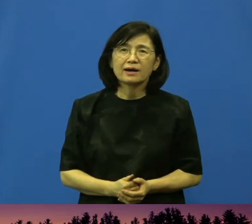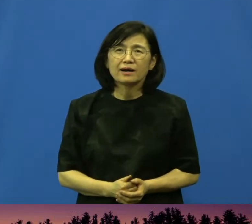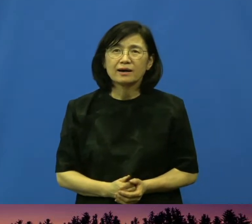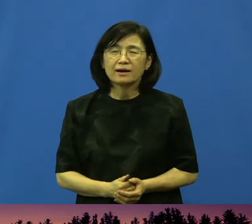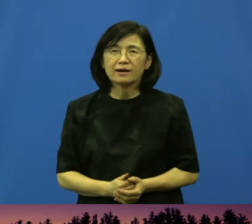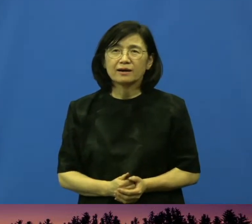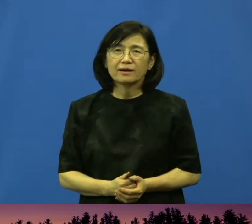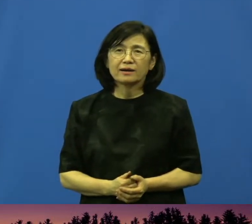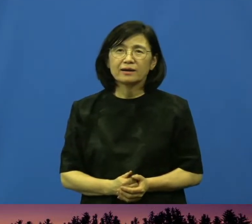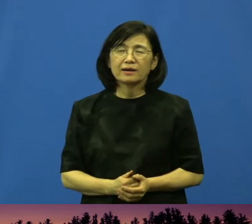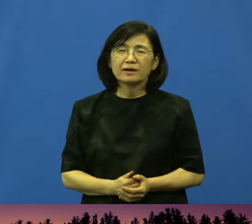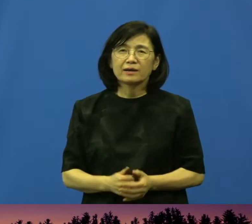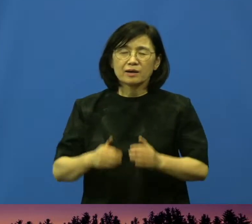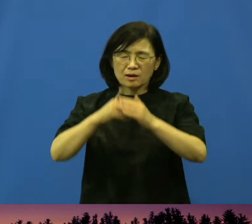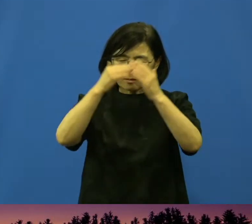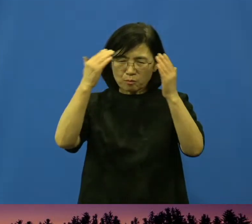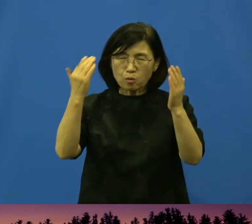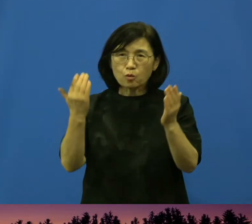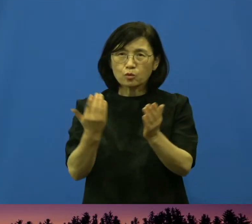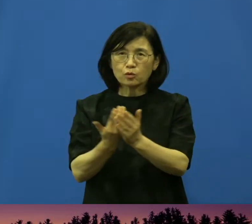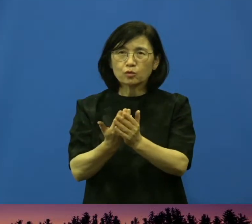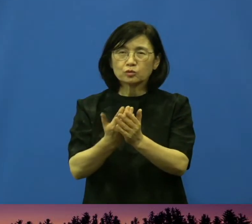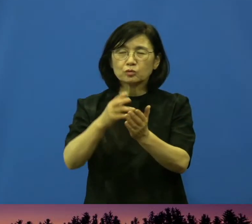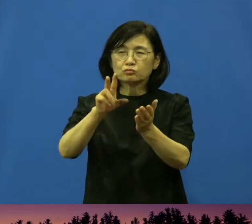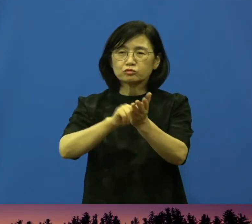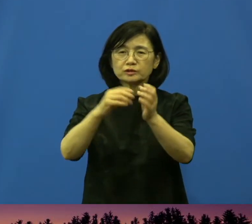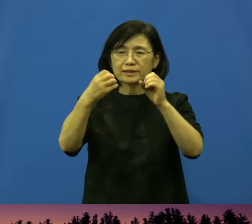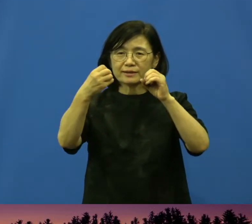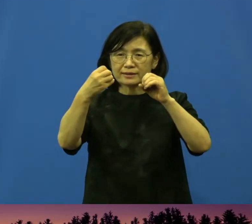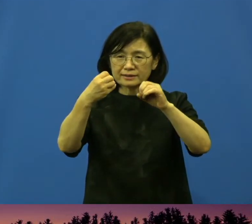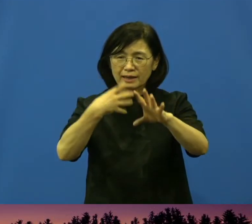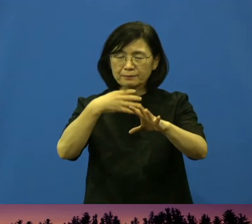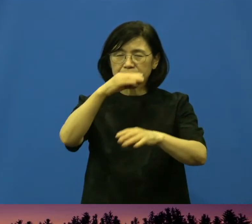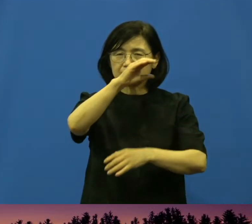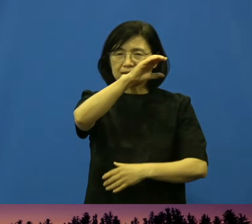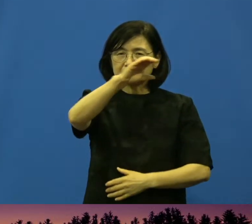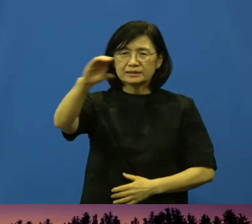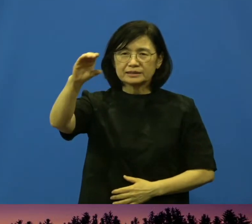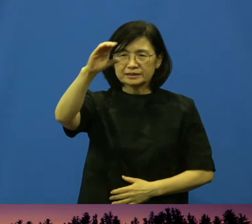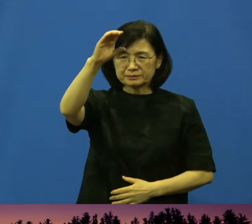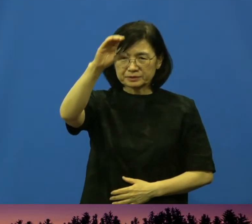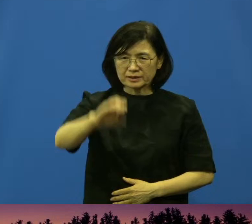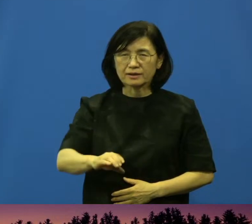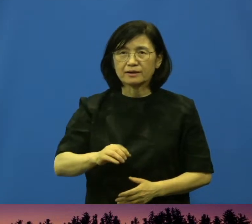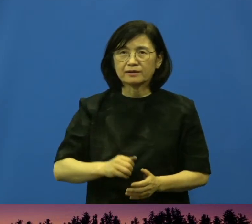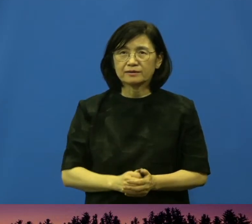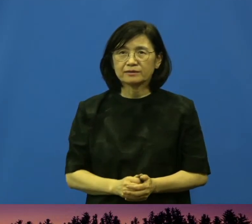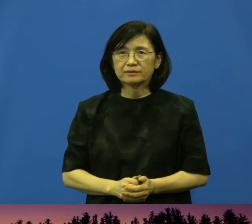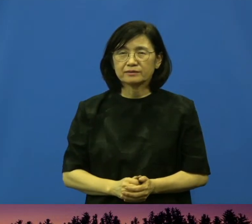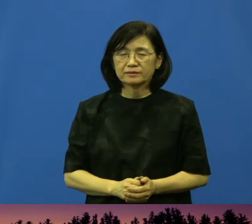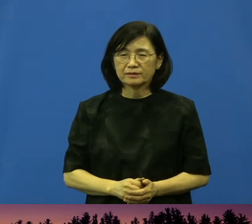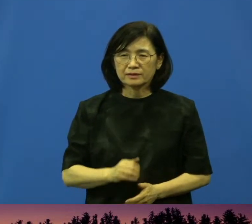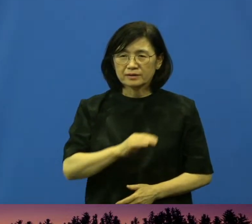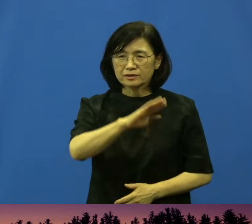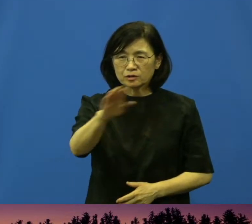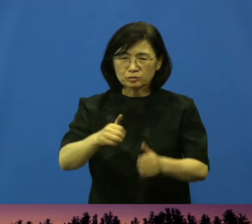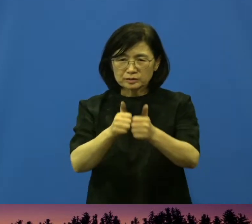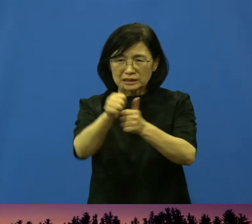답이에요. 십자가보다 더 나은 길이 없습니다. 여러분, 진짜 이기고 싶습니까? 십자가를 붙드세요.